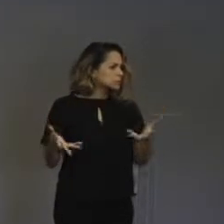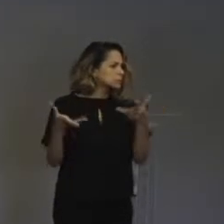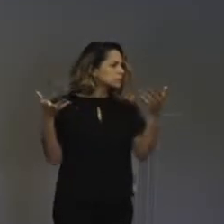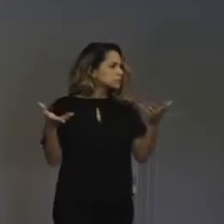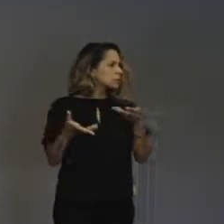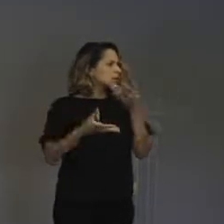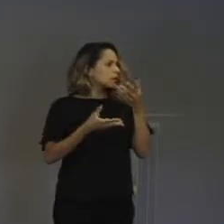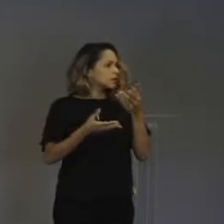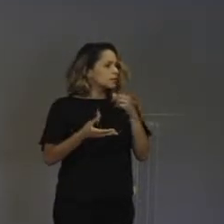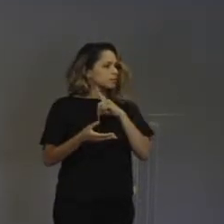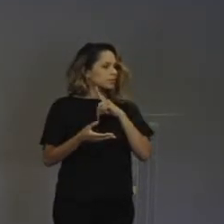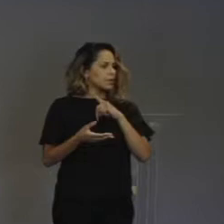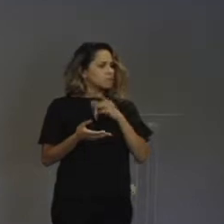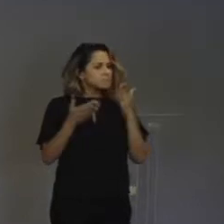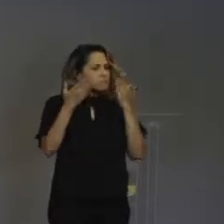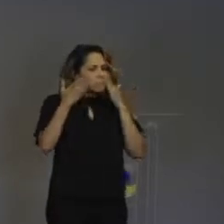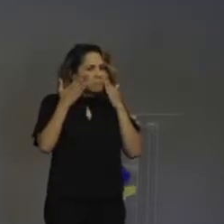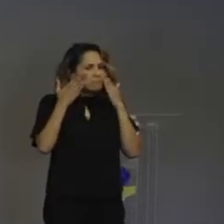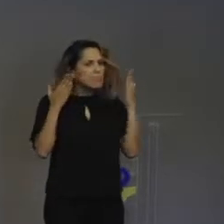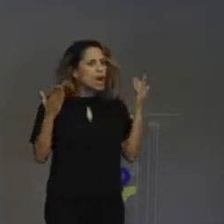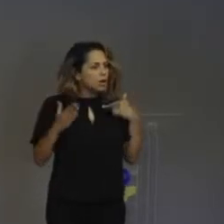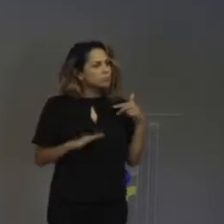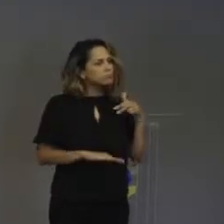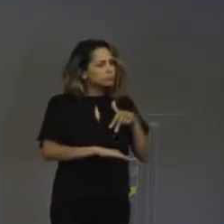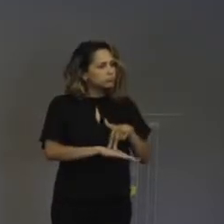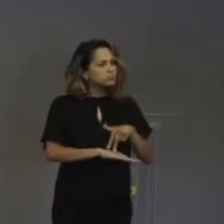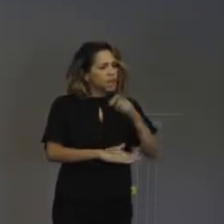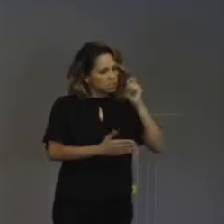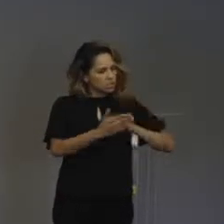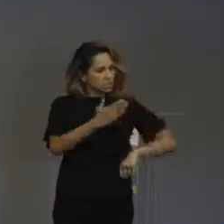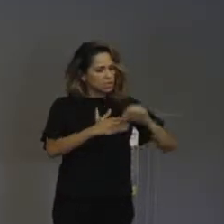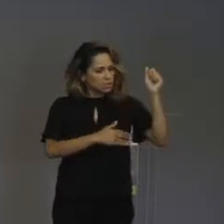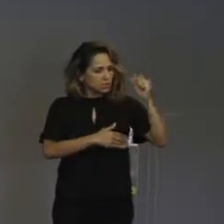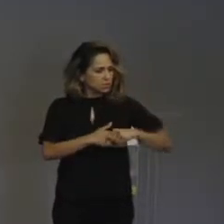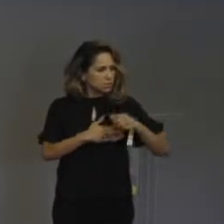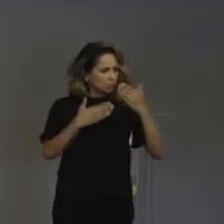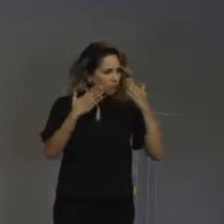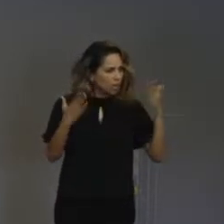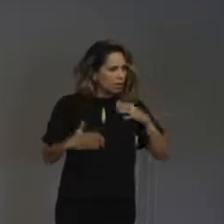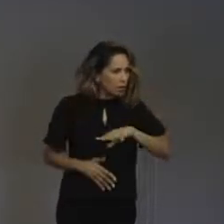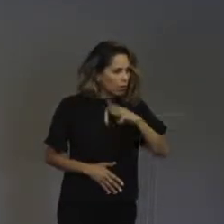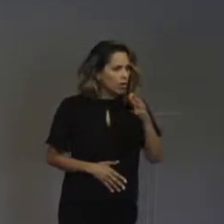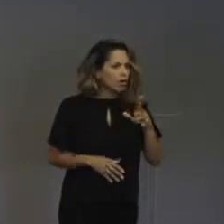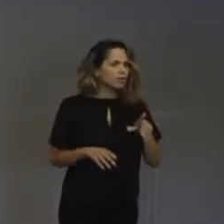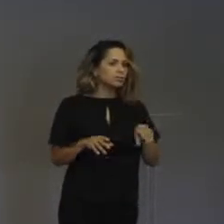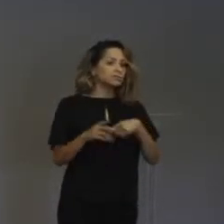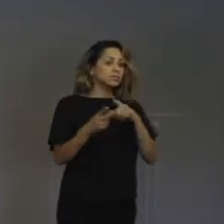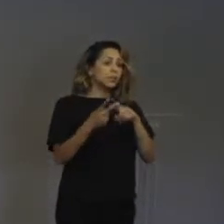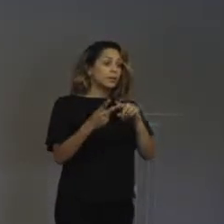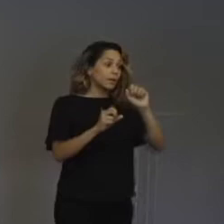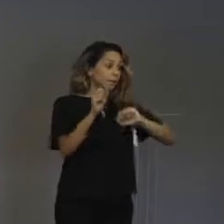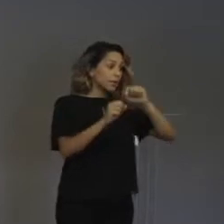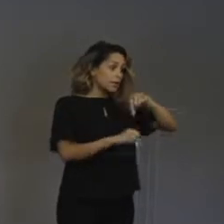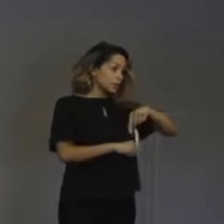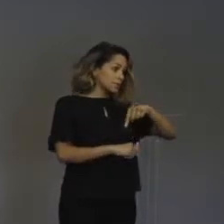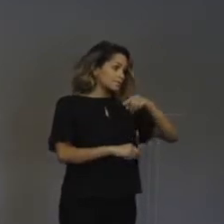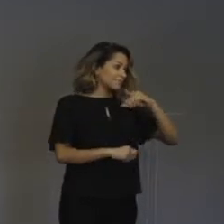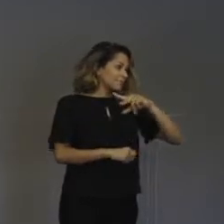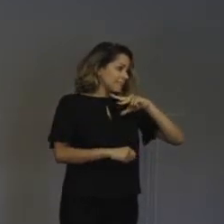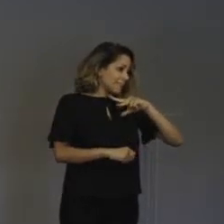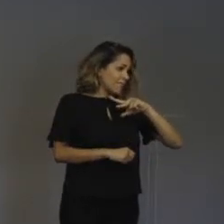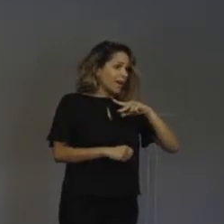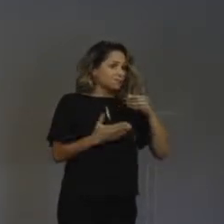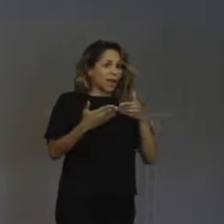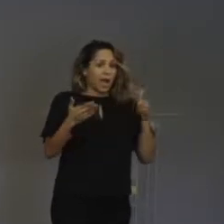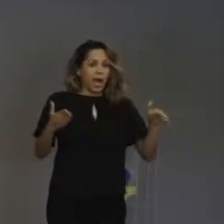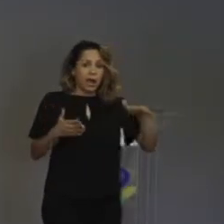sua barriga na delegacia para dizer eu assinei sim, eu acho que vale a pena, etc. Tem uma fundação que está abrindo esse espaço para a gente discutir isso. Temos nós,